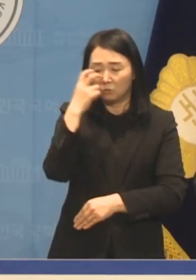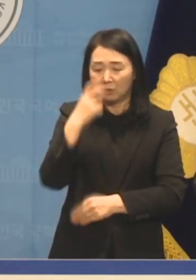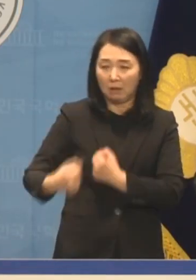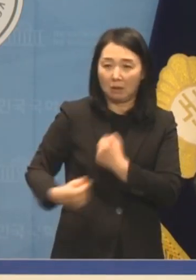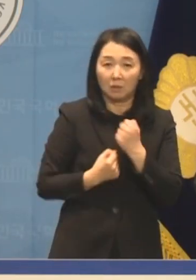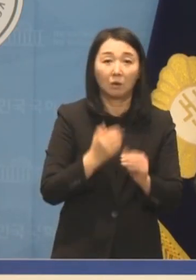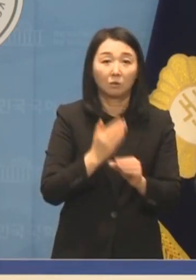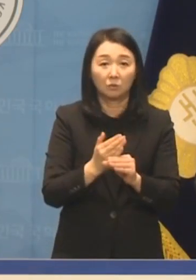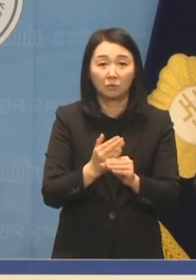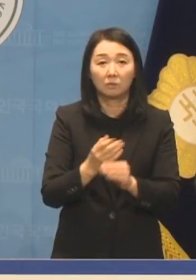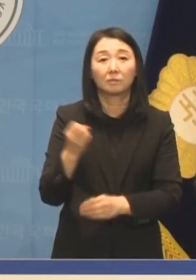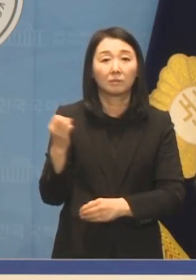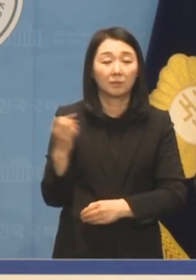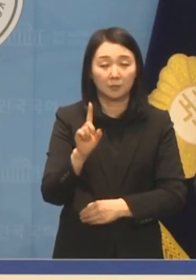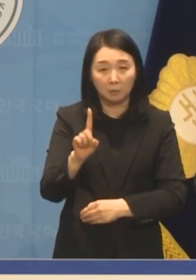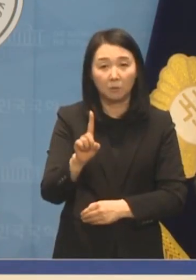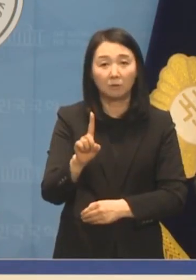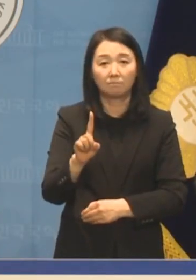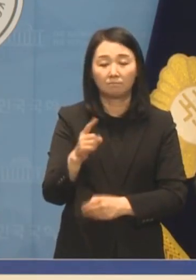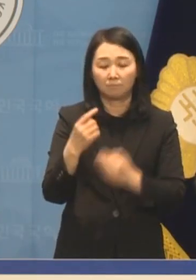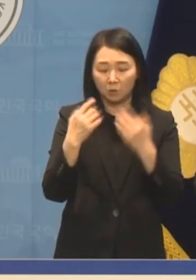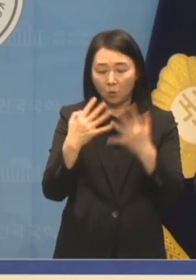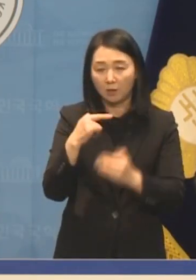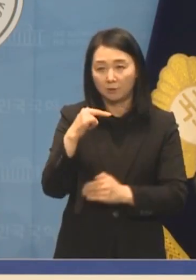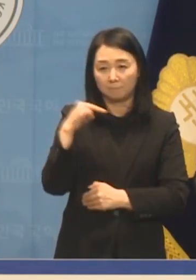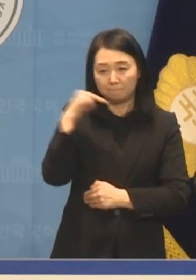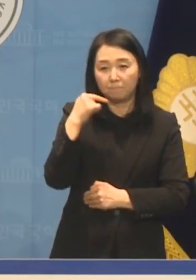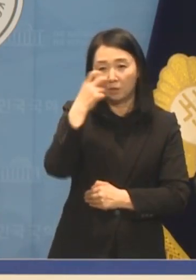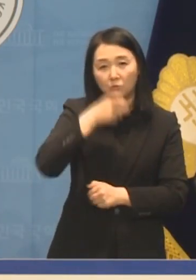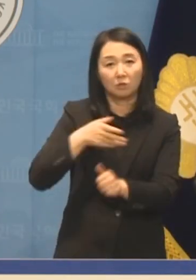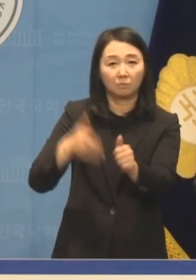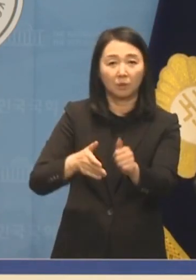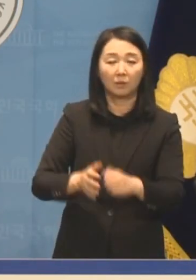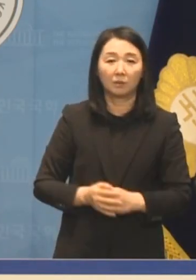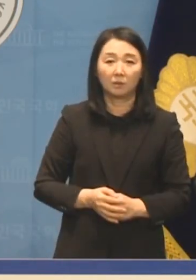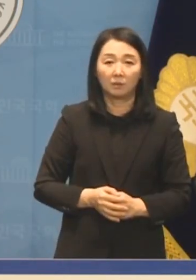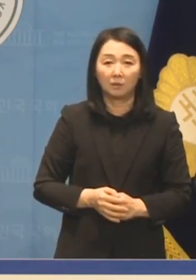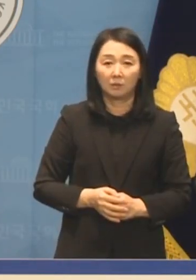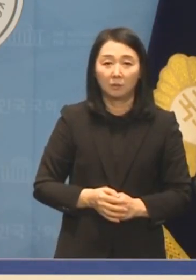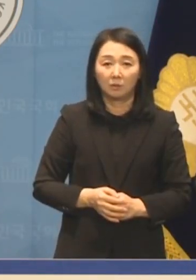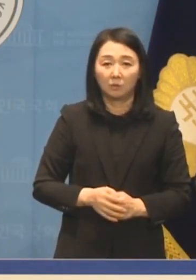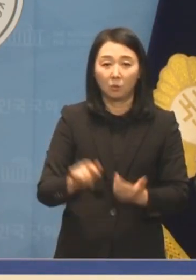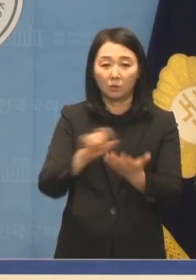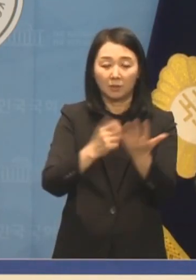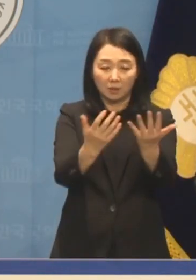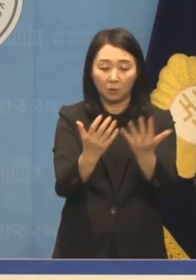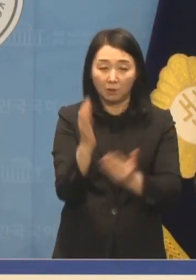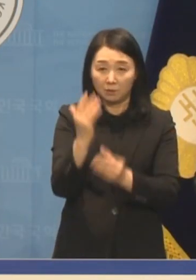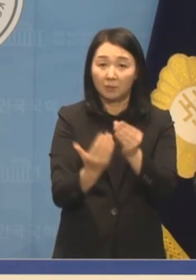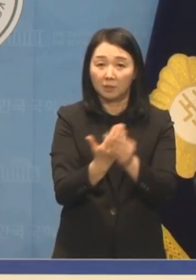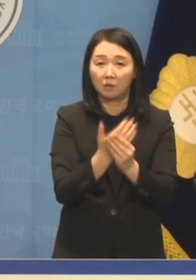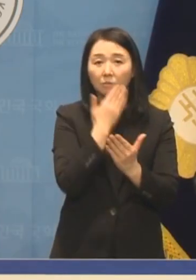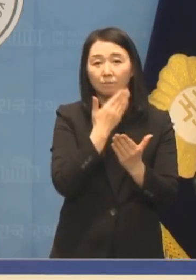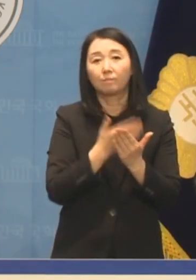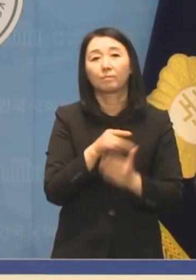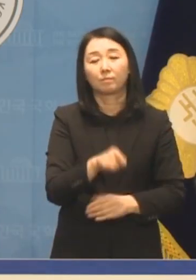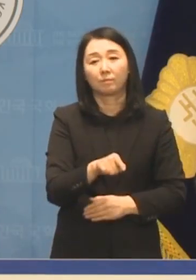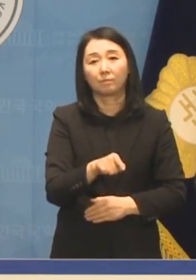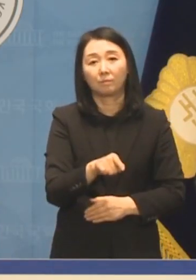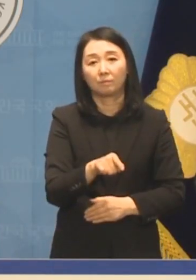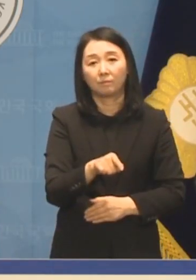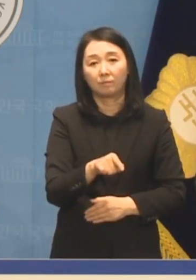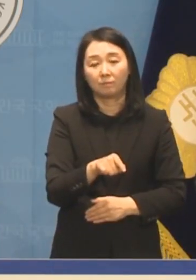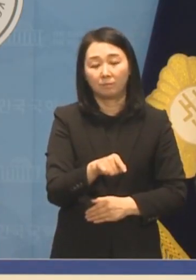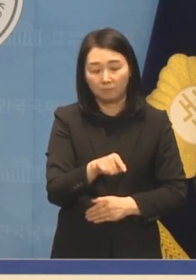있습니다. 이 부분들 다시 한번 엄중한 수사를 촉구하고 오늘 기자회견하는 이 사건은 매우 중대한